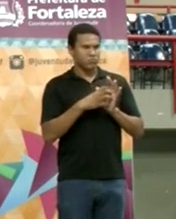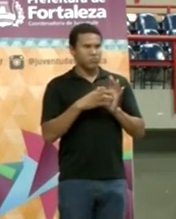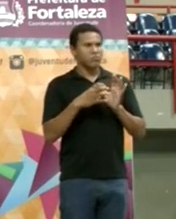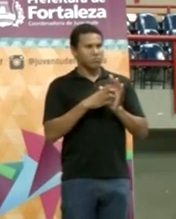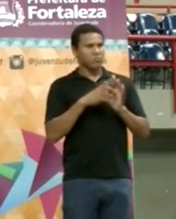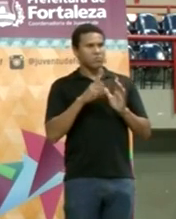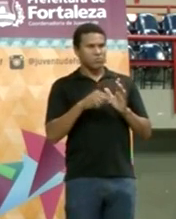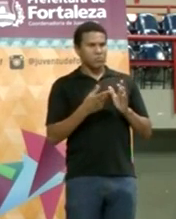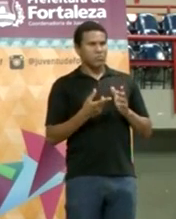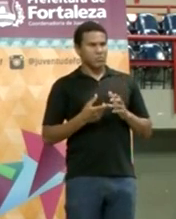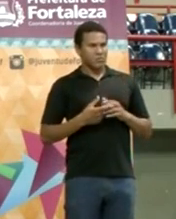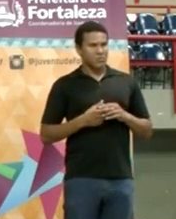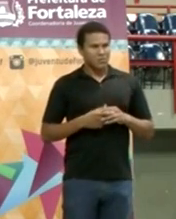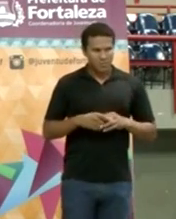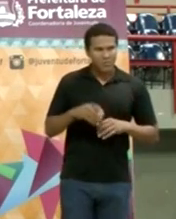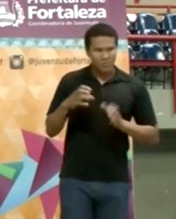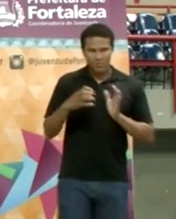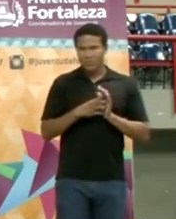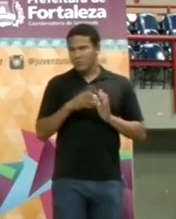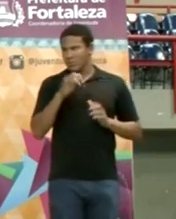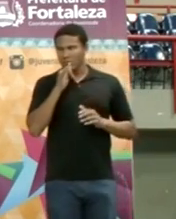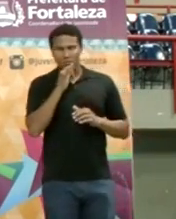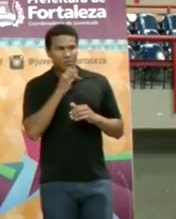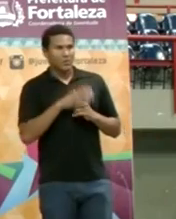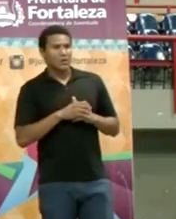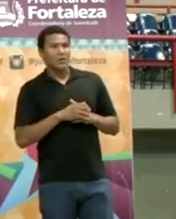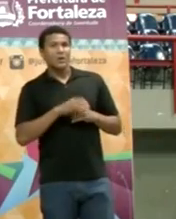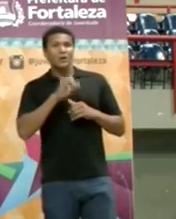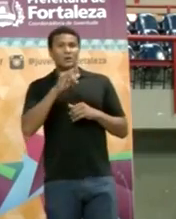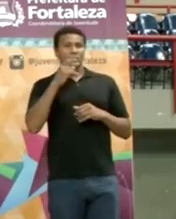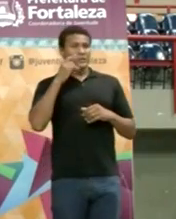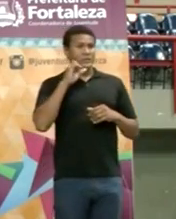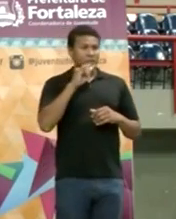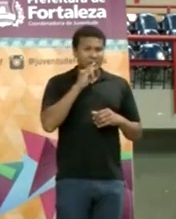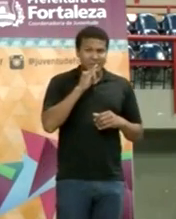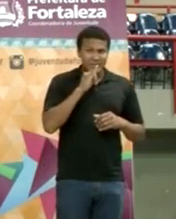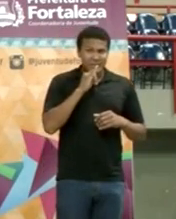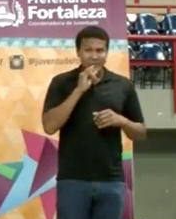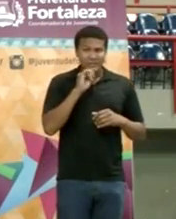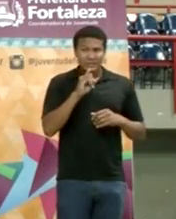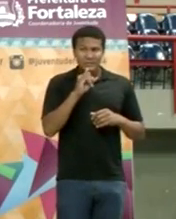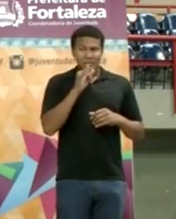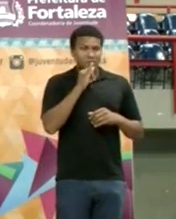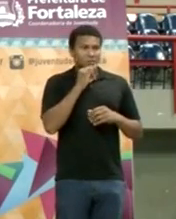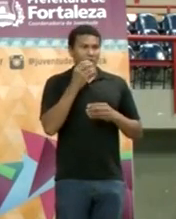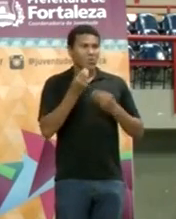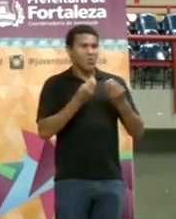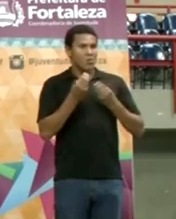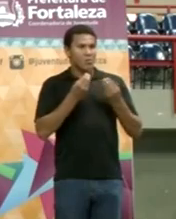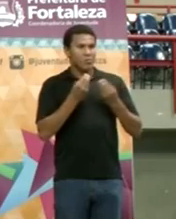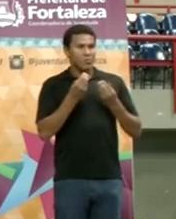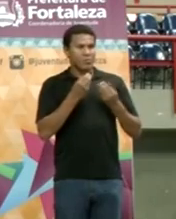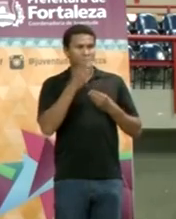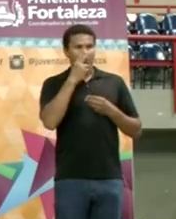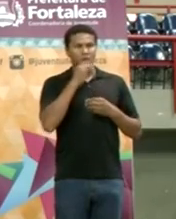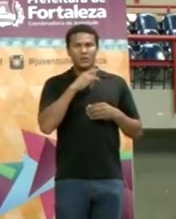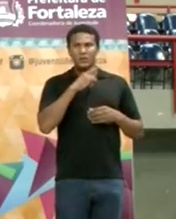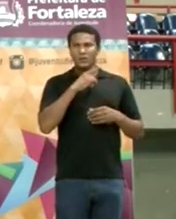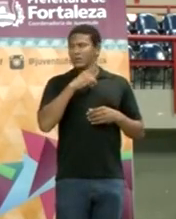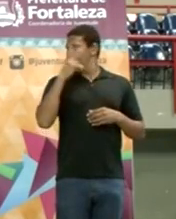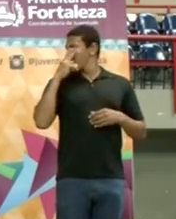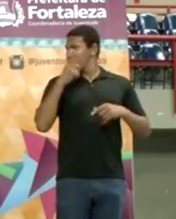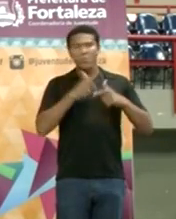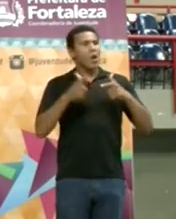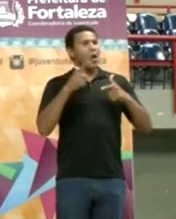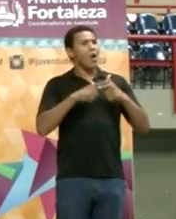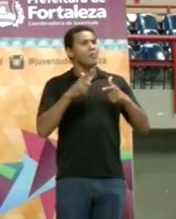seria necessário que você tivesse uma cárie invasiva, com sangramento intenso, e a pessoa